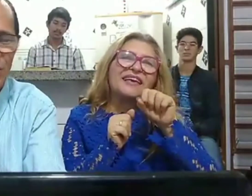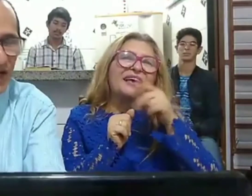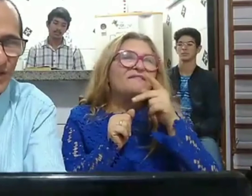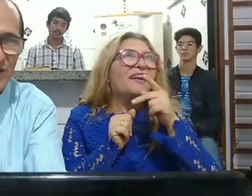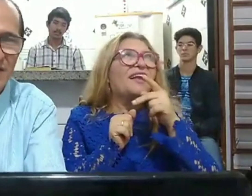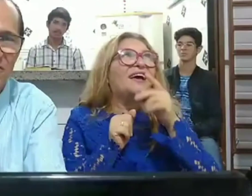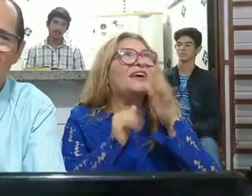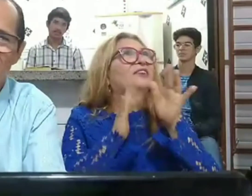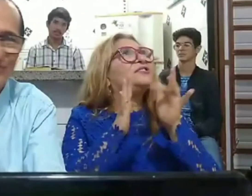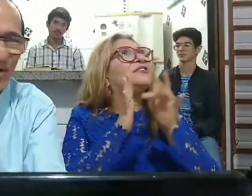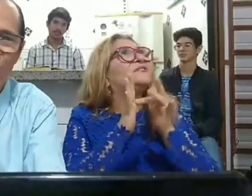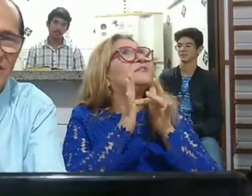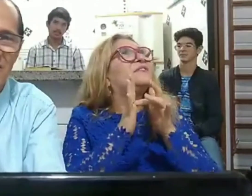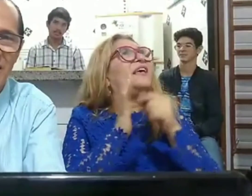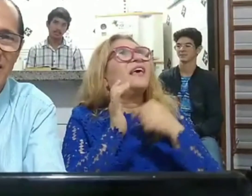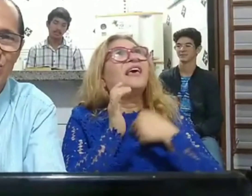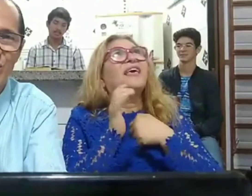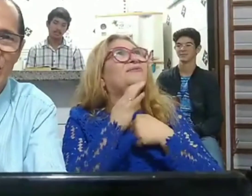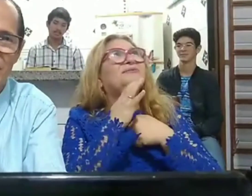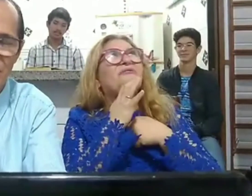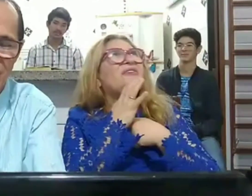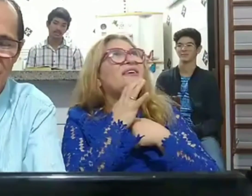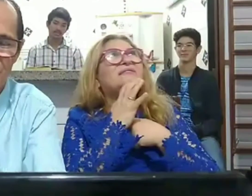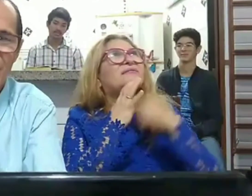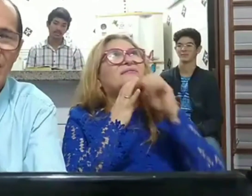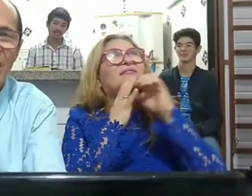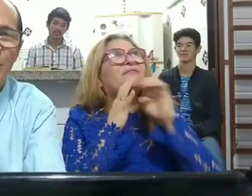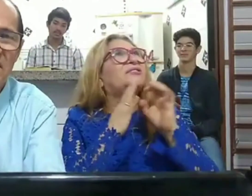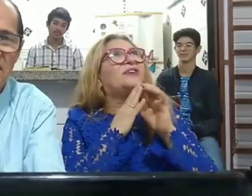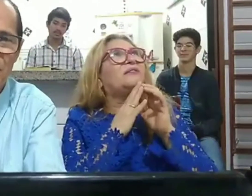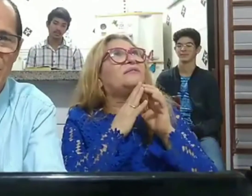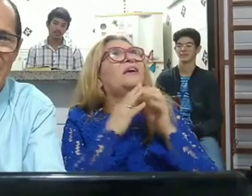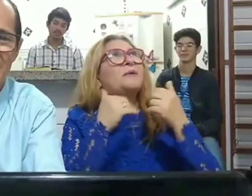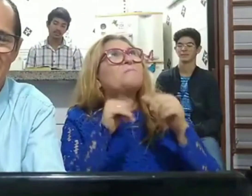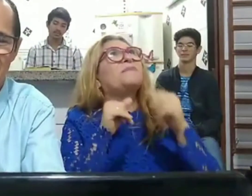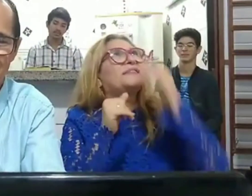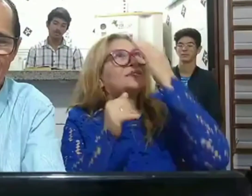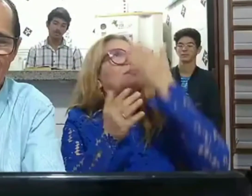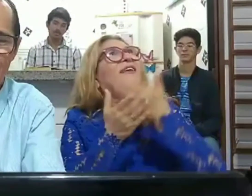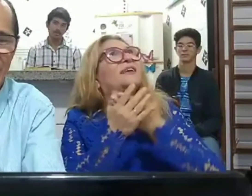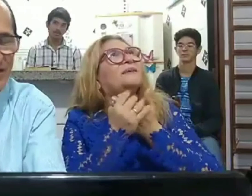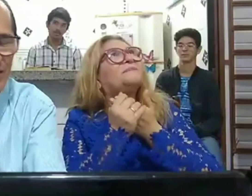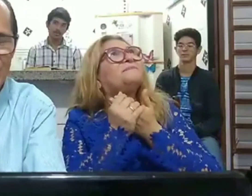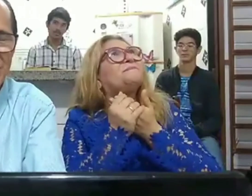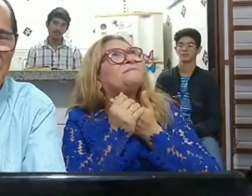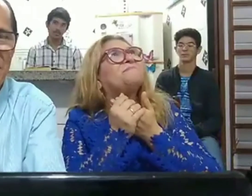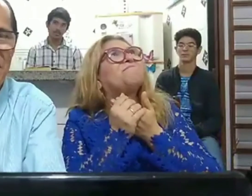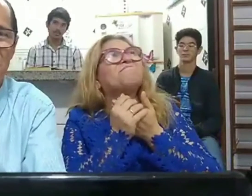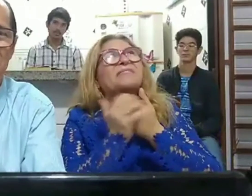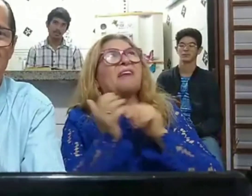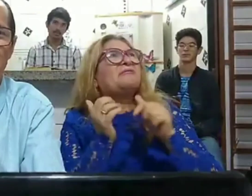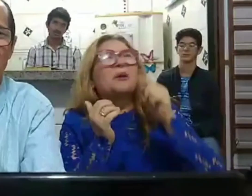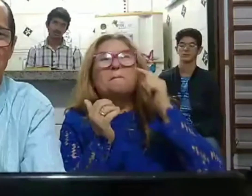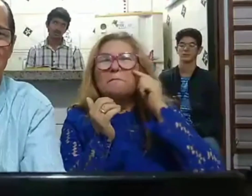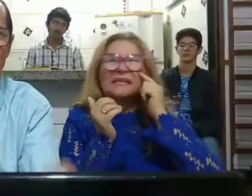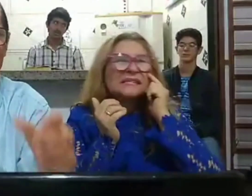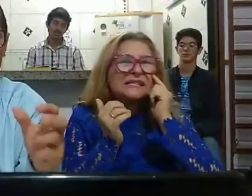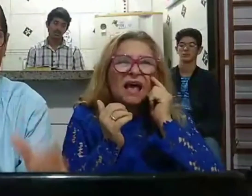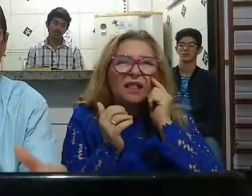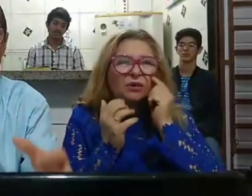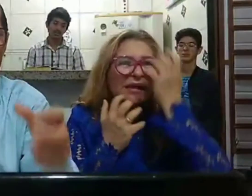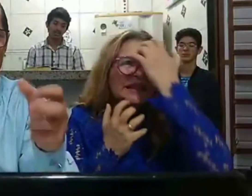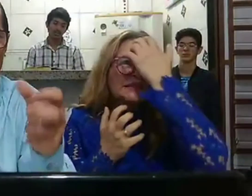eu reconheço que eu não conheço ainda o teu Evangelho, que eu preciso crer nele. Eu ainda não tinha pensado seriamente sobre